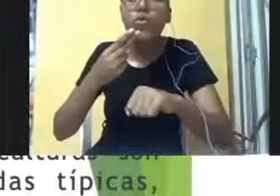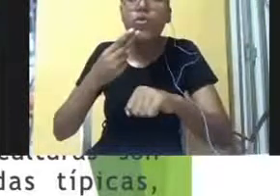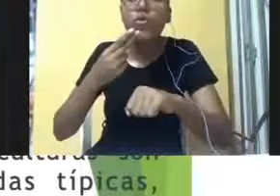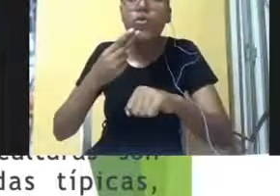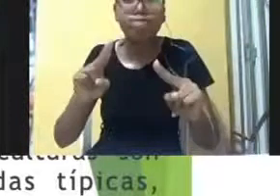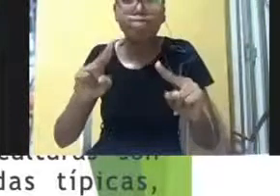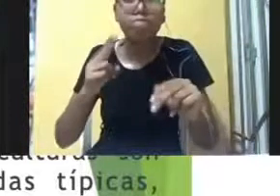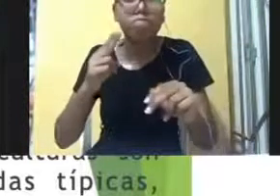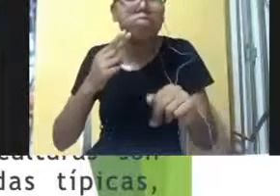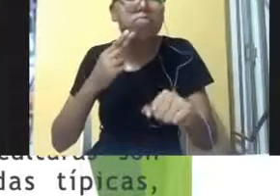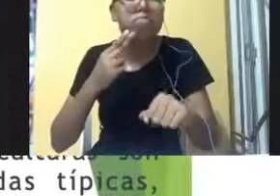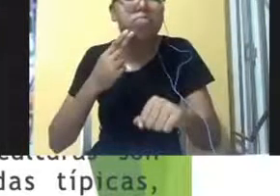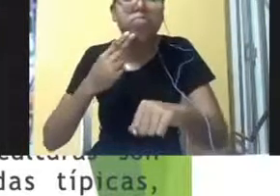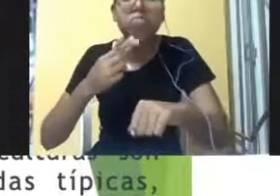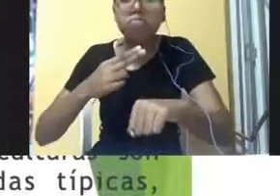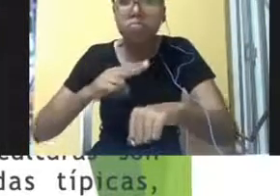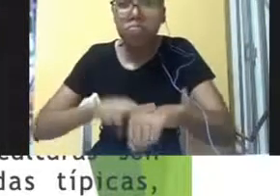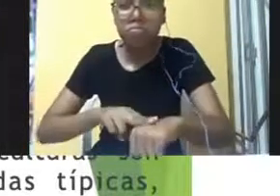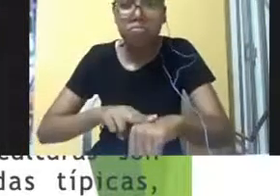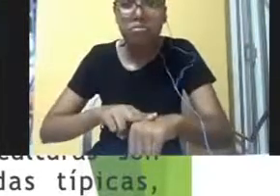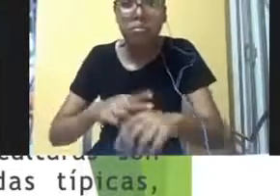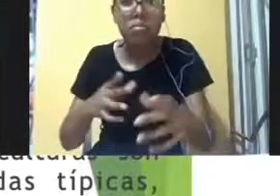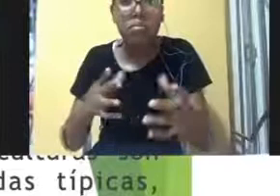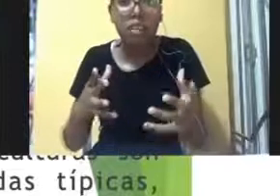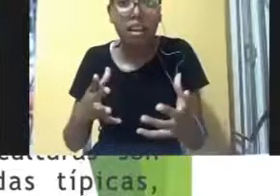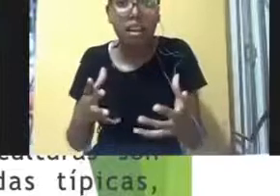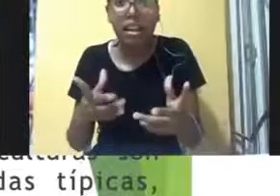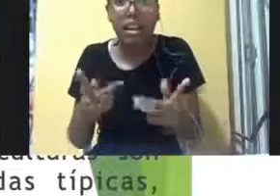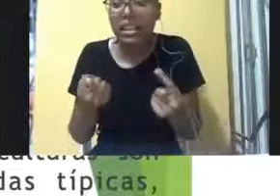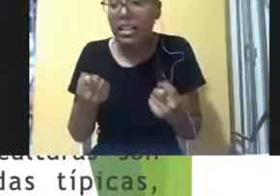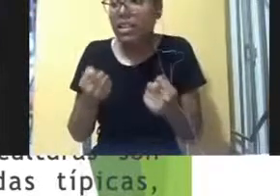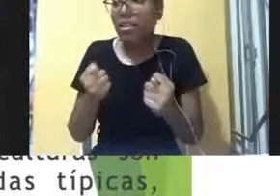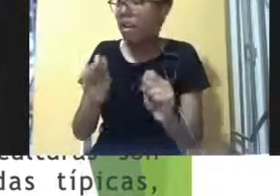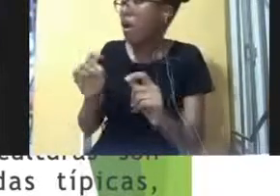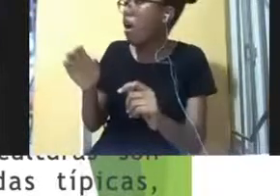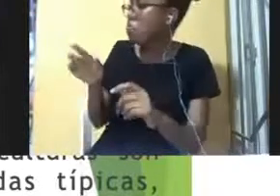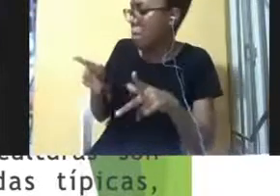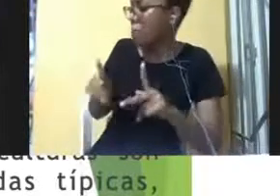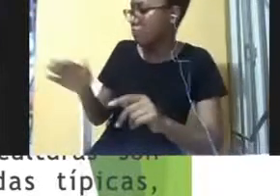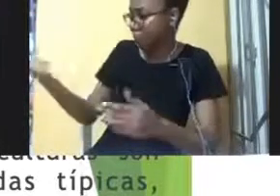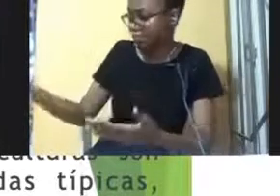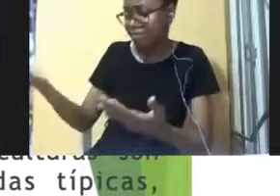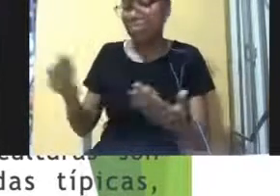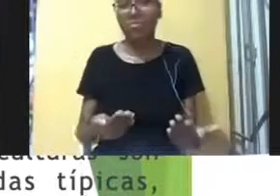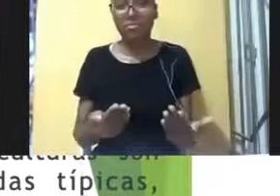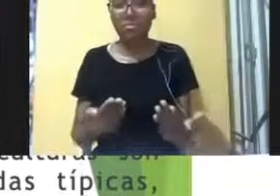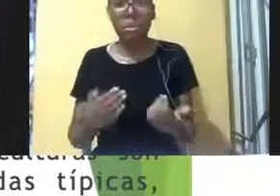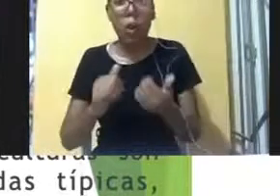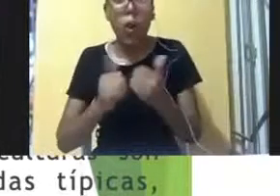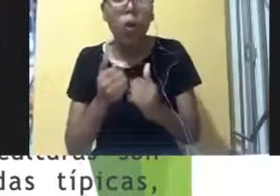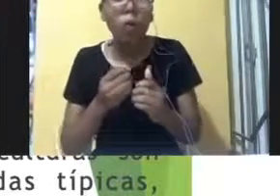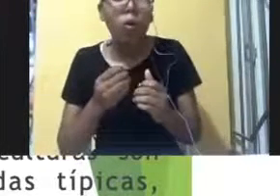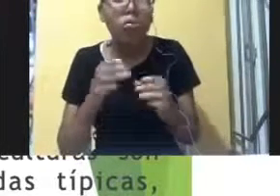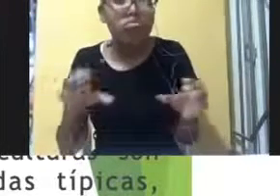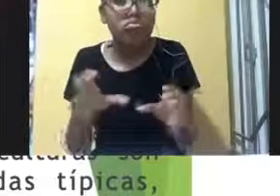las puertas. ¿Cómo lo hacemos los orientadores? ¿Cómo lo hacen los orientadores y psicólogos? Bueno, aprendan lengua de señas.